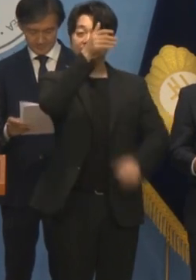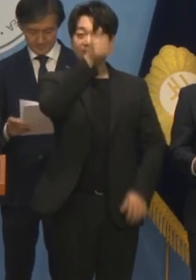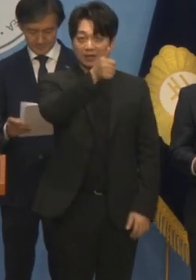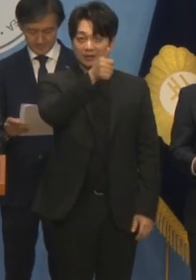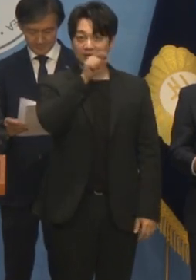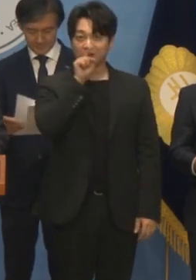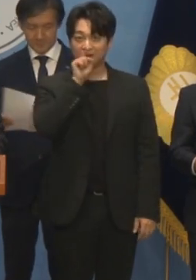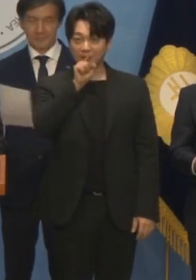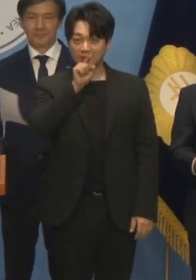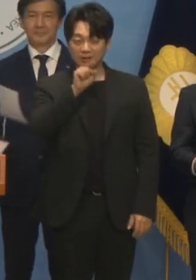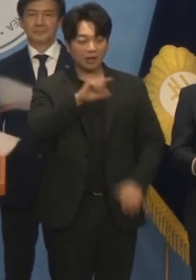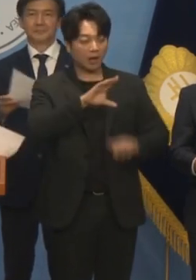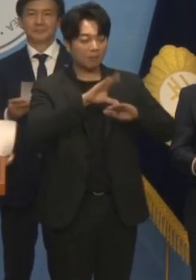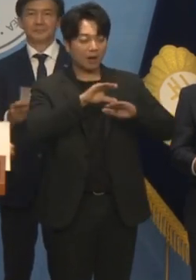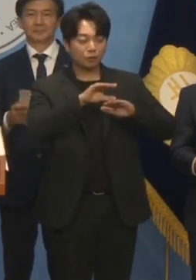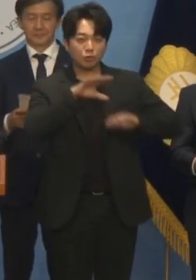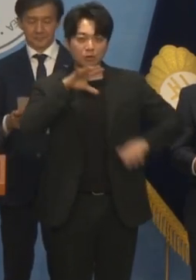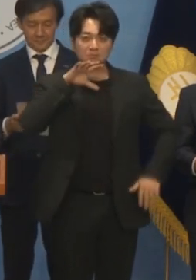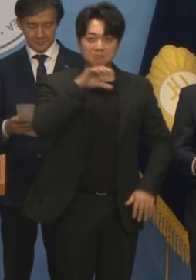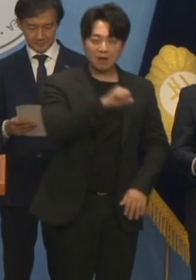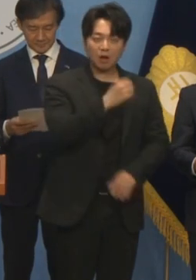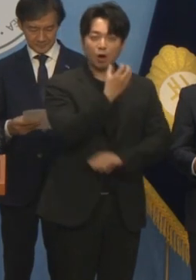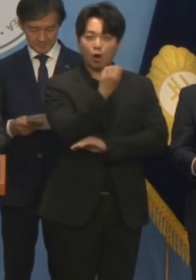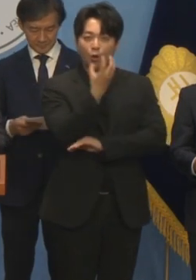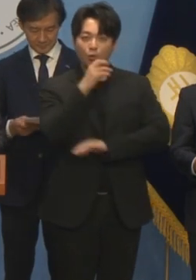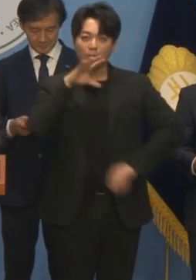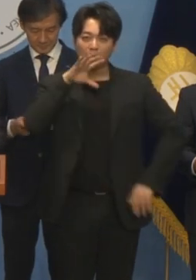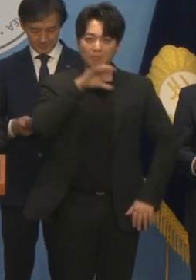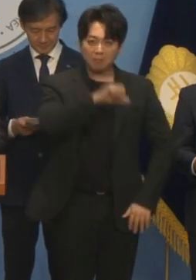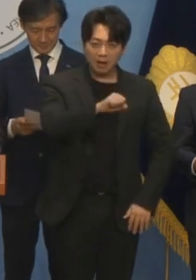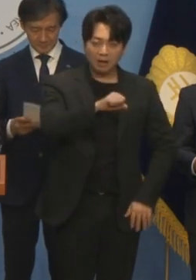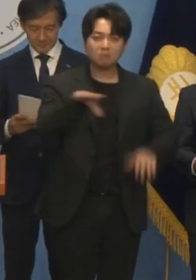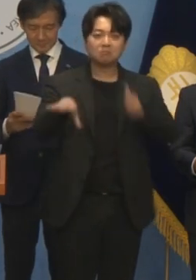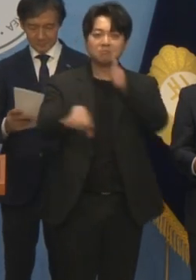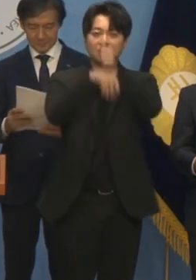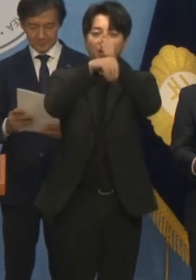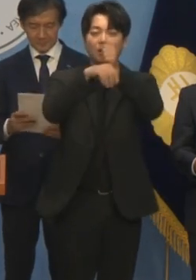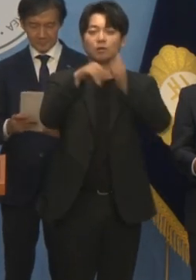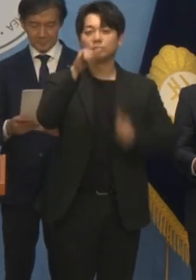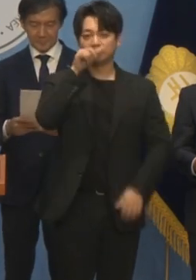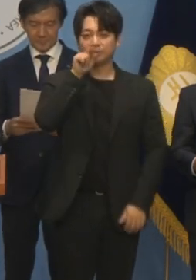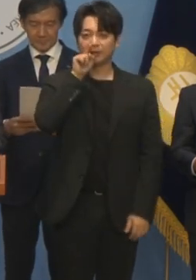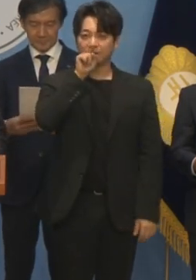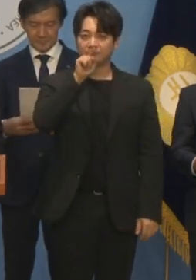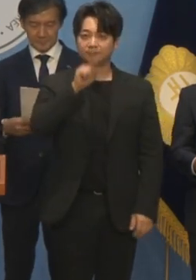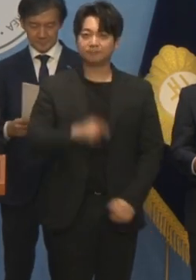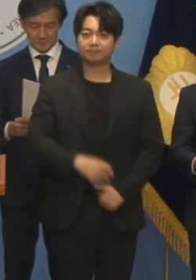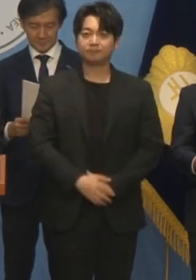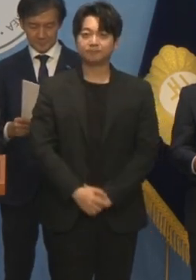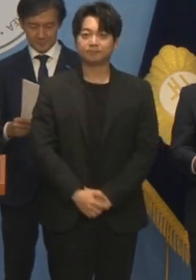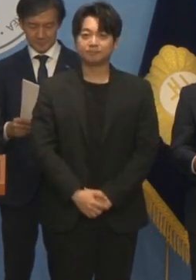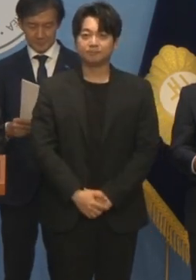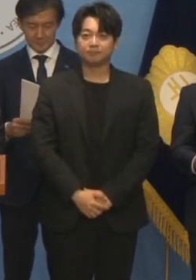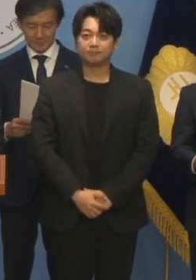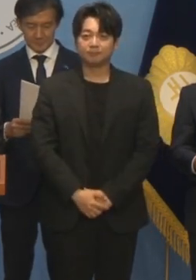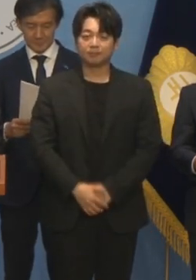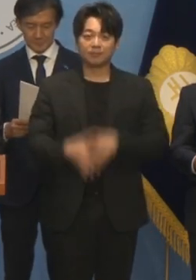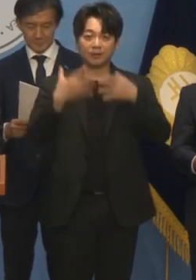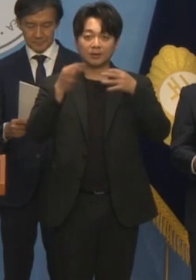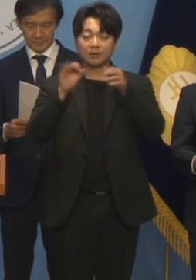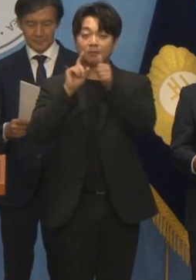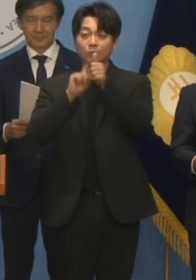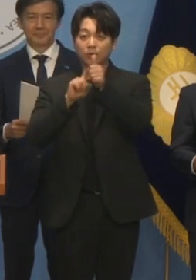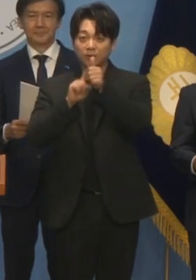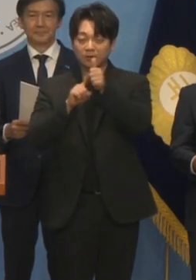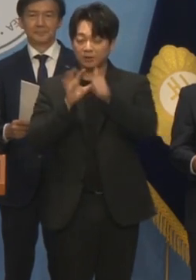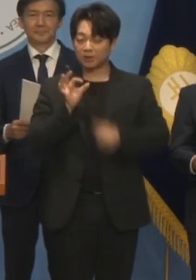피라미드 가장 위에 앉아 있습니다. 그는 다른 방통위원이 선임되지 않았는데도 여권 추천 방통위원